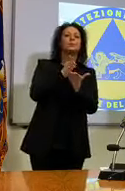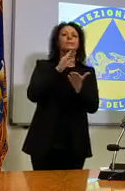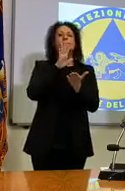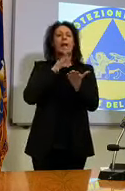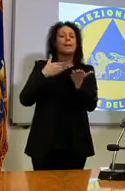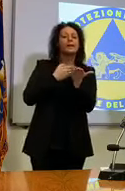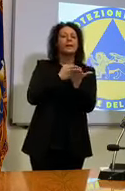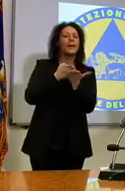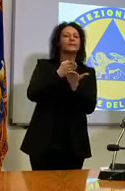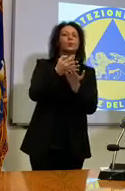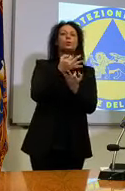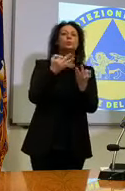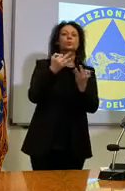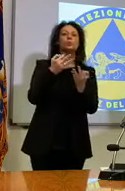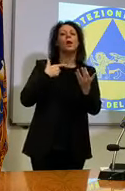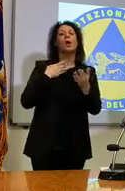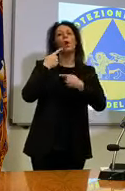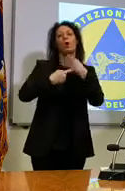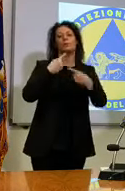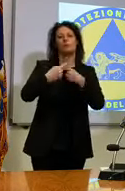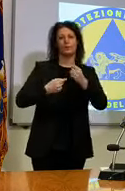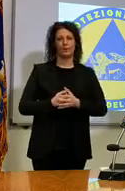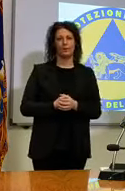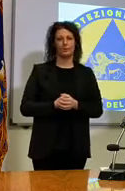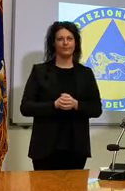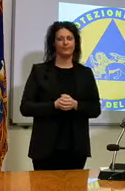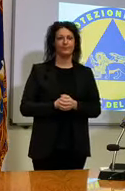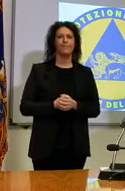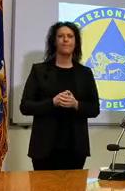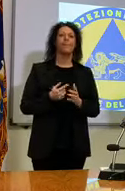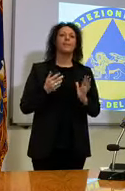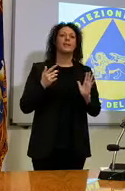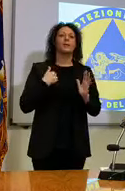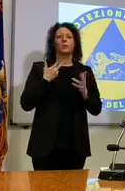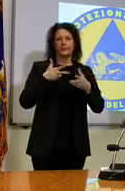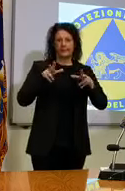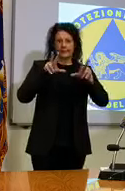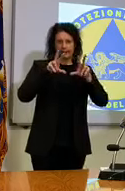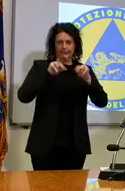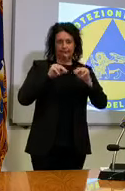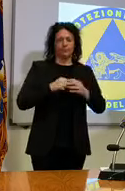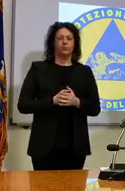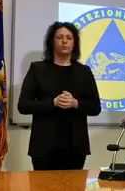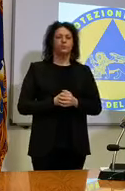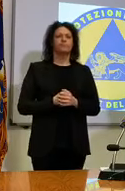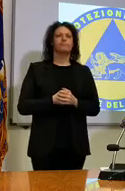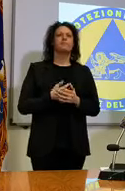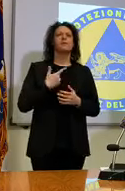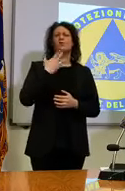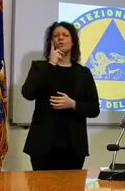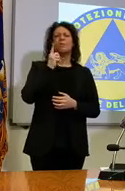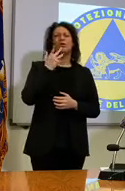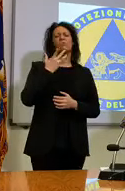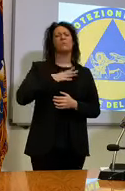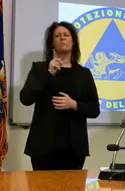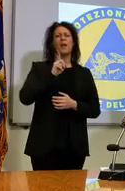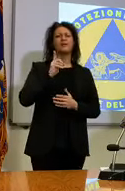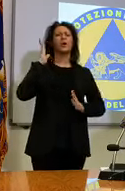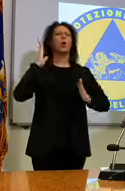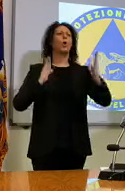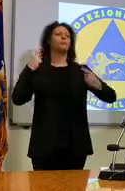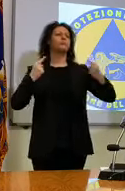storia. Poi voglio anche ripetere, a me non piace questo confronto, non lo dico lei, lo dico in generale, che si fa tra regioni, no?